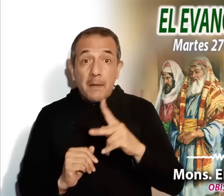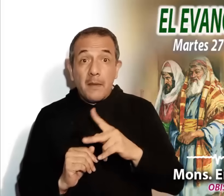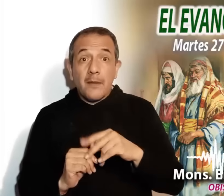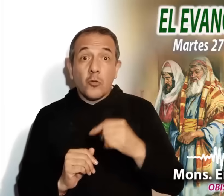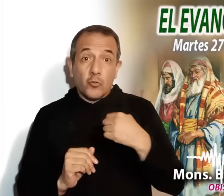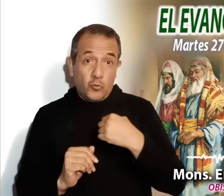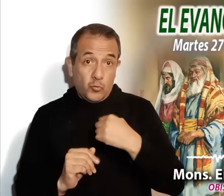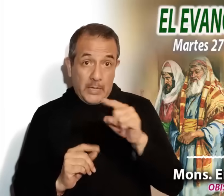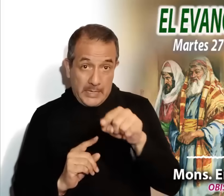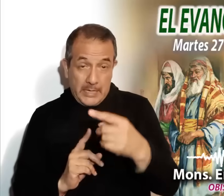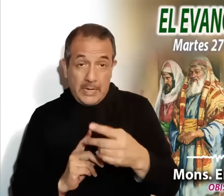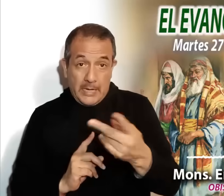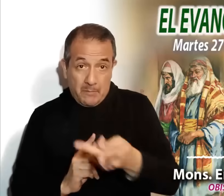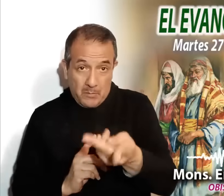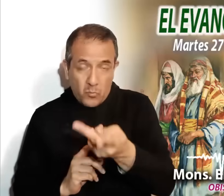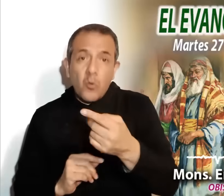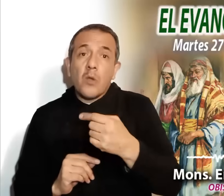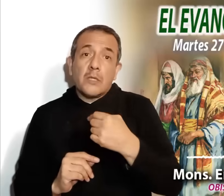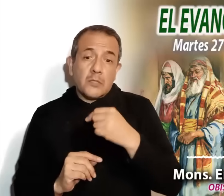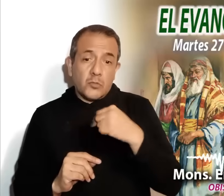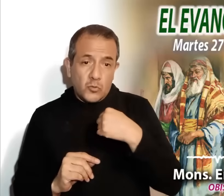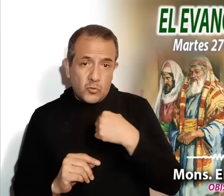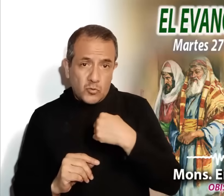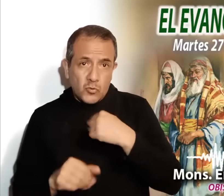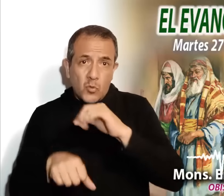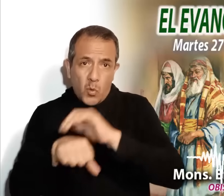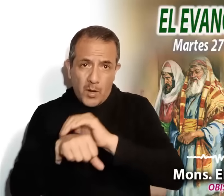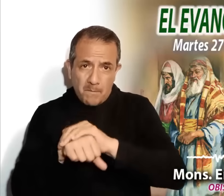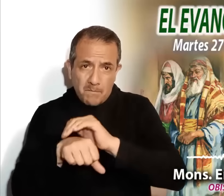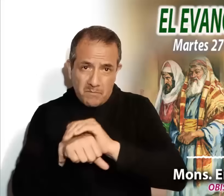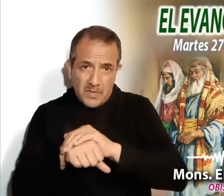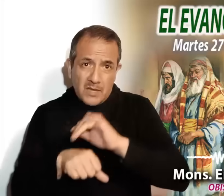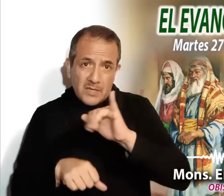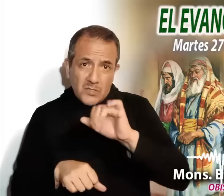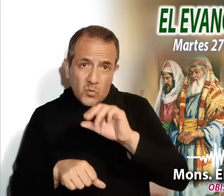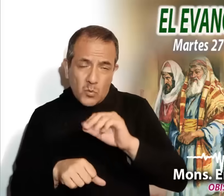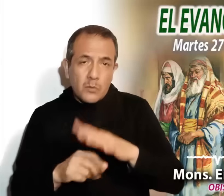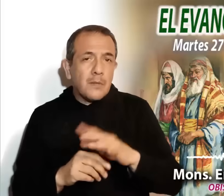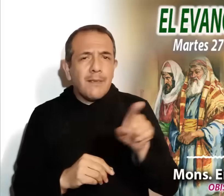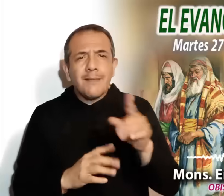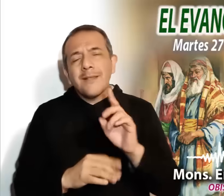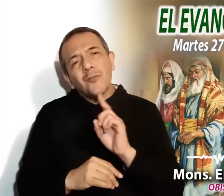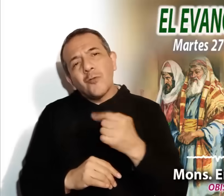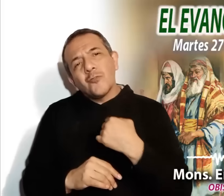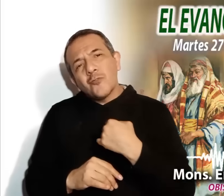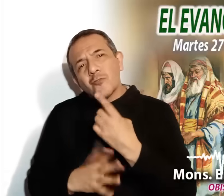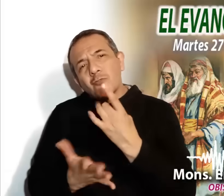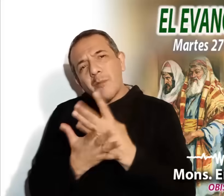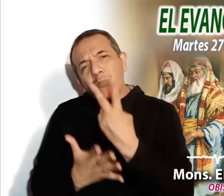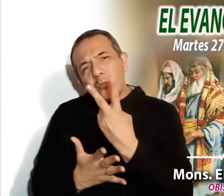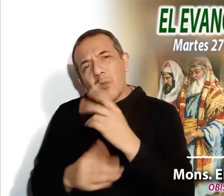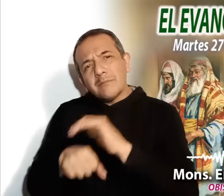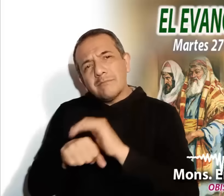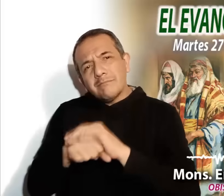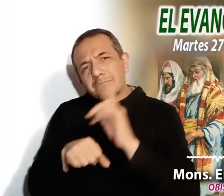embargo, al preguntarle si consideraba amigas suyas a quienes la borraron, decía que solamente tenía dos verdaderas